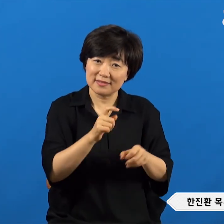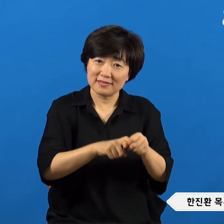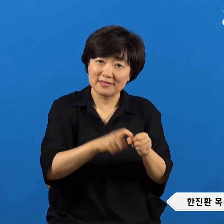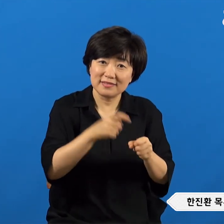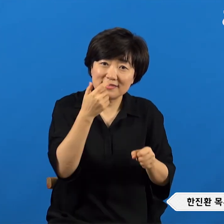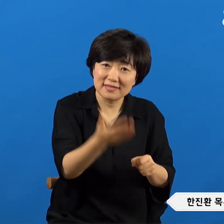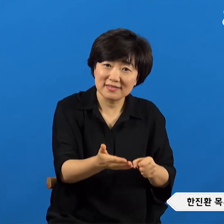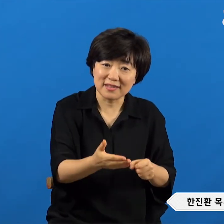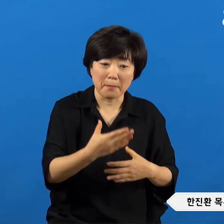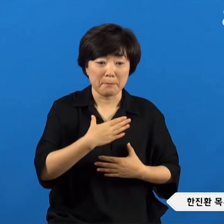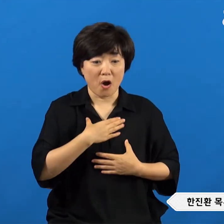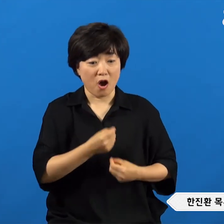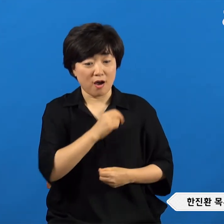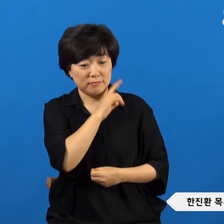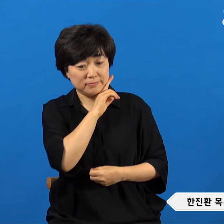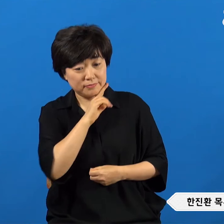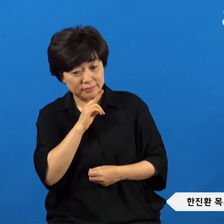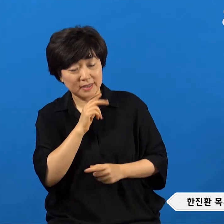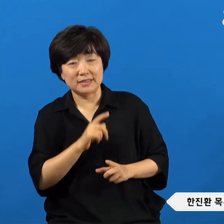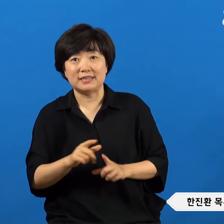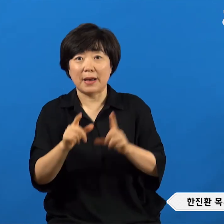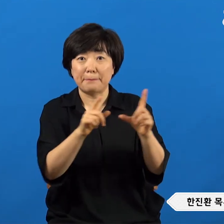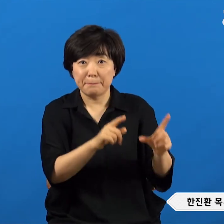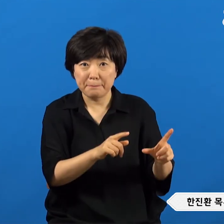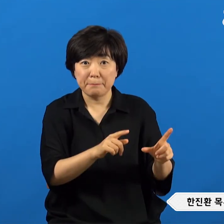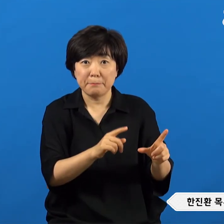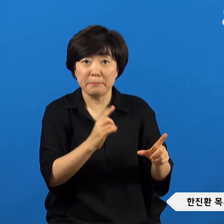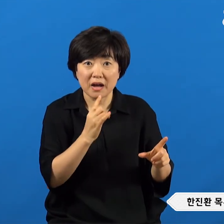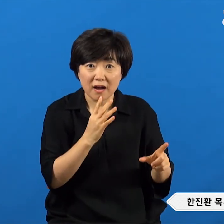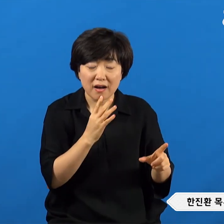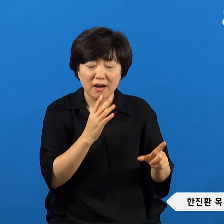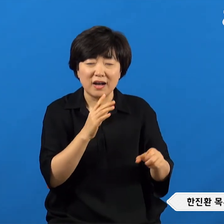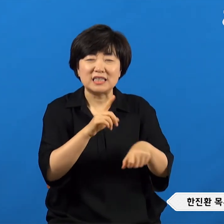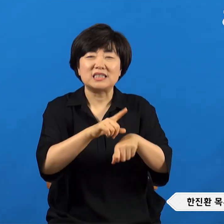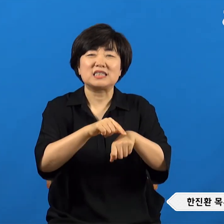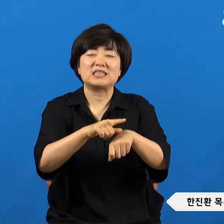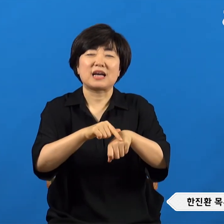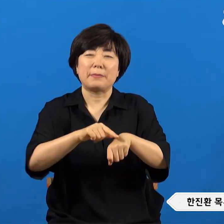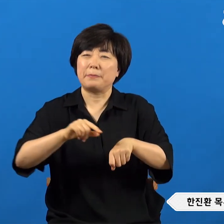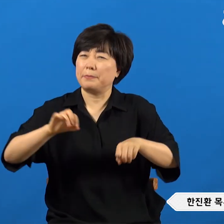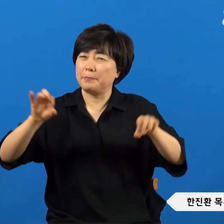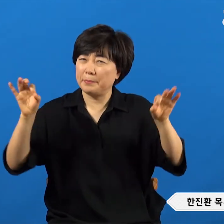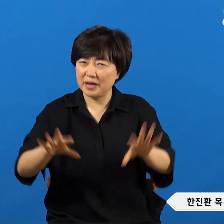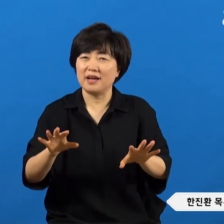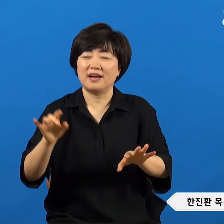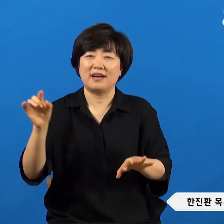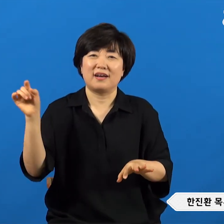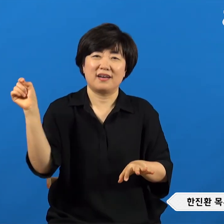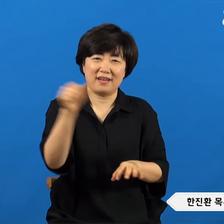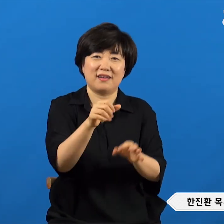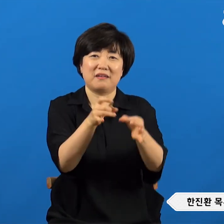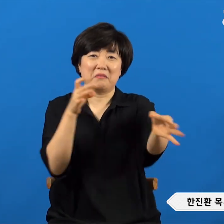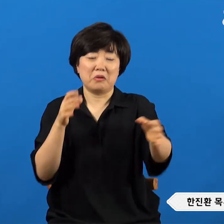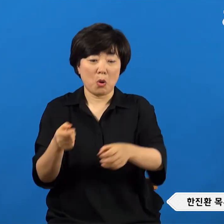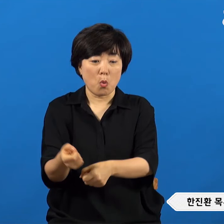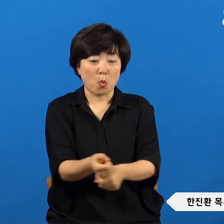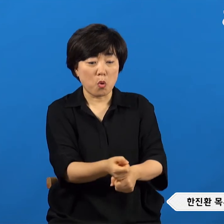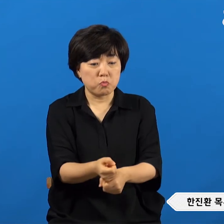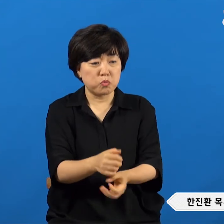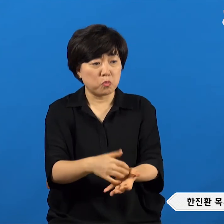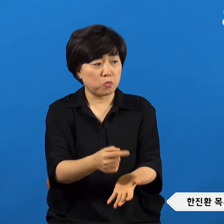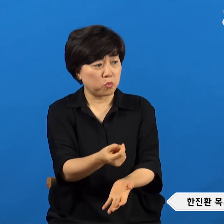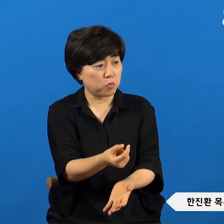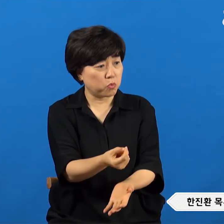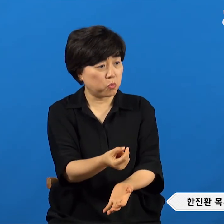편안하고 안락한 삶 그것뿐이면 시간이 엄청 빨리 지나갈 것입니다. 골프 몇 번 친 것